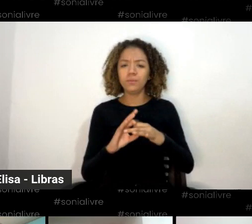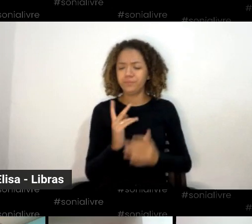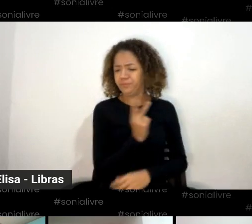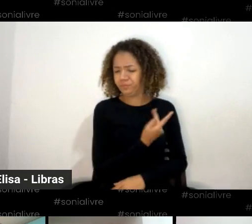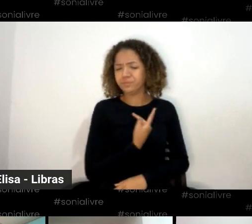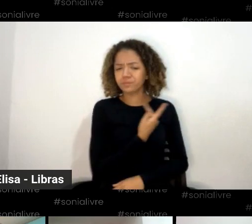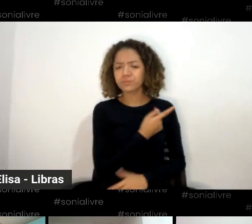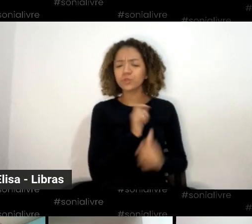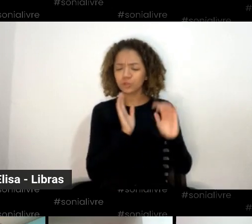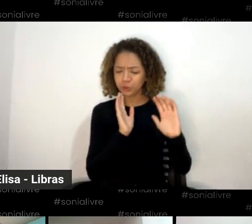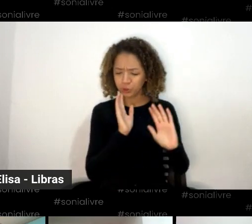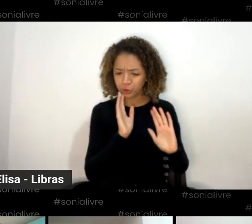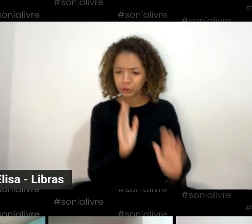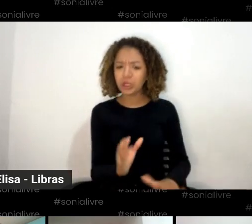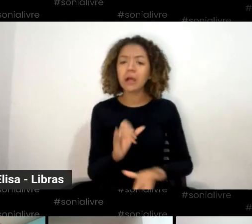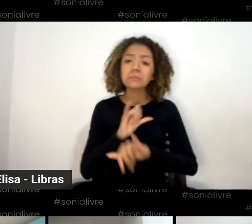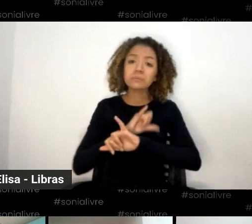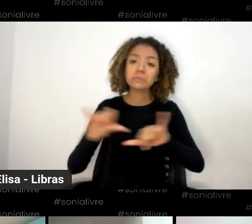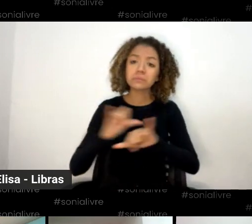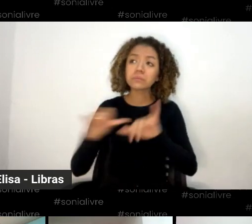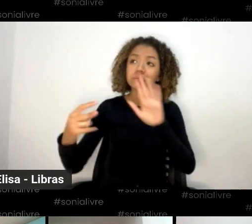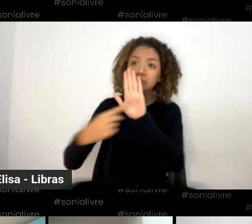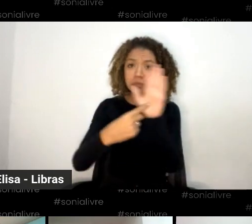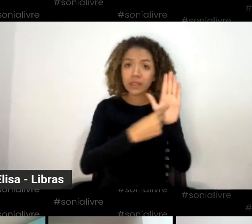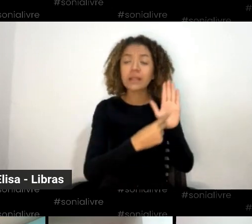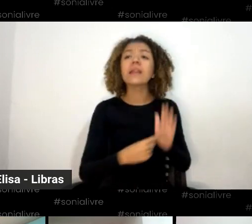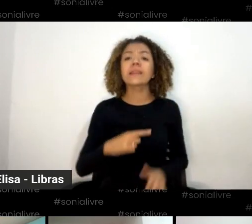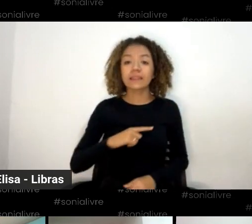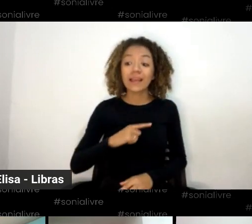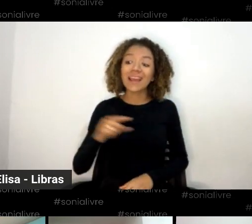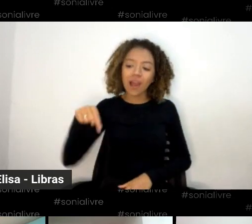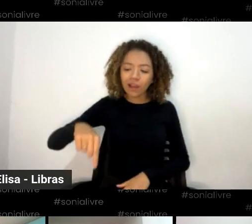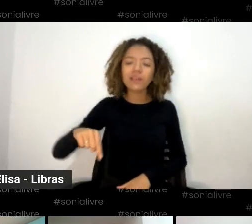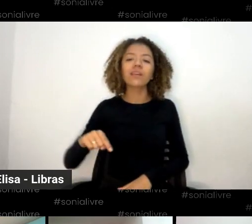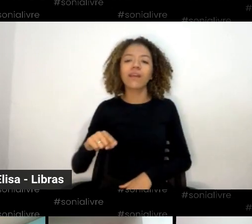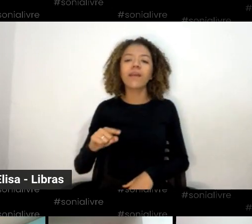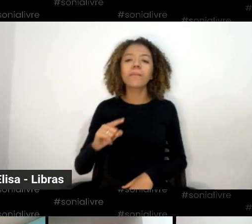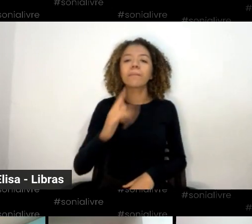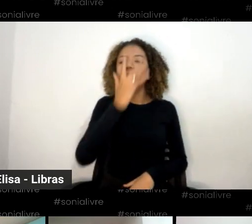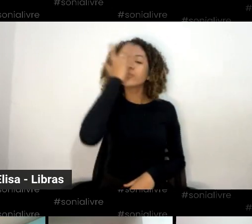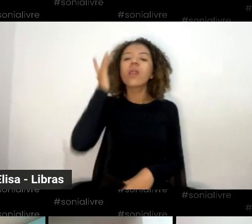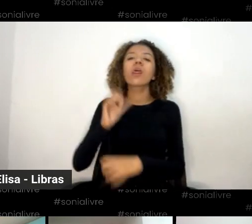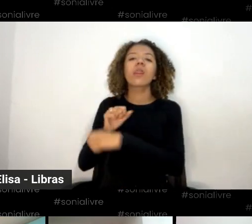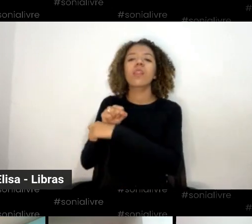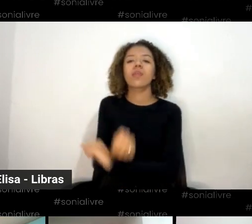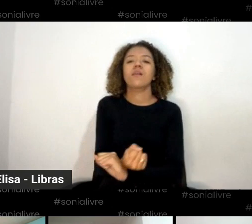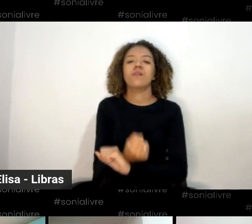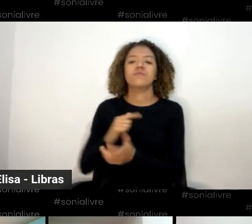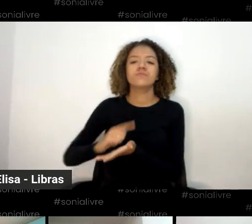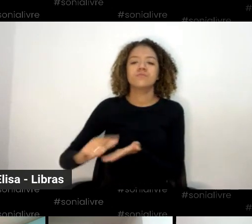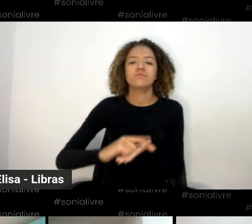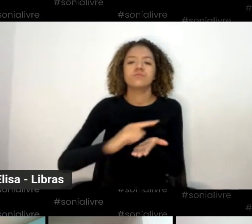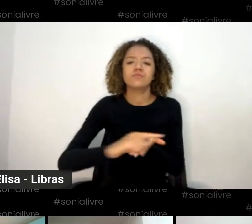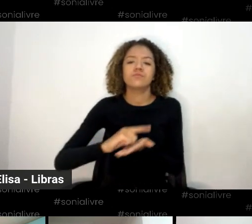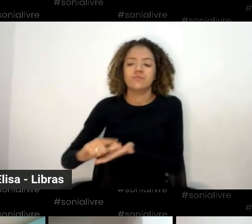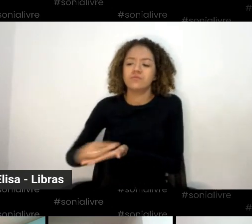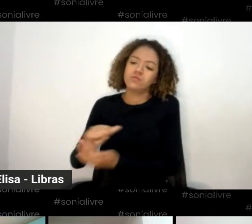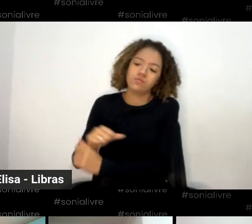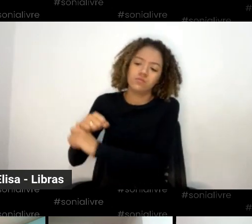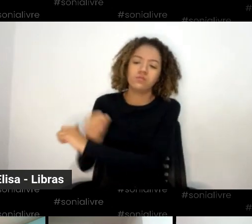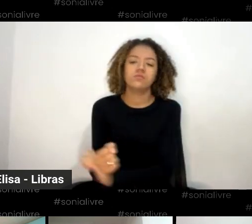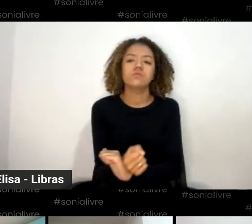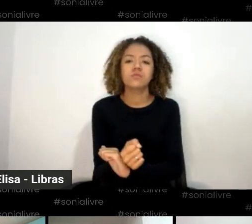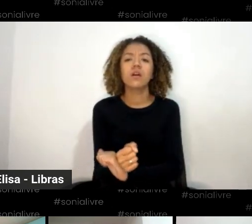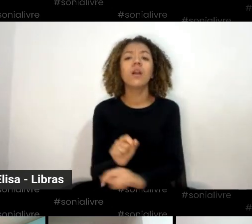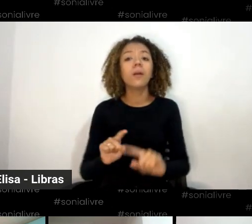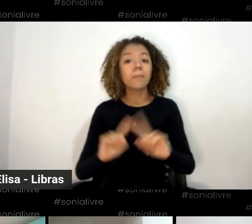que existia trabalho doméstico análogo à escravidão. Mas a gente sabe que tem a Constituição do país que diz que